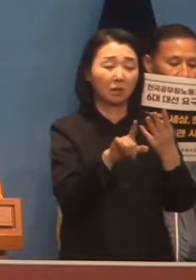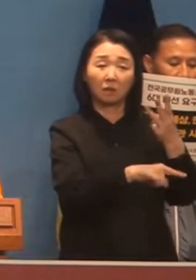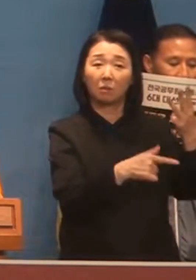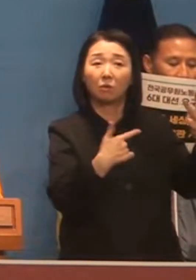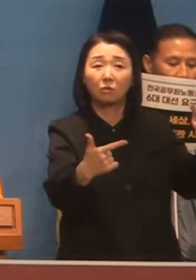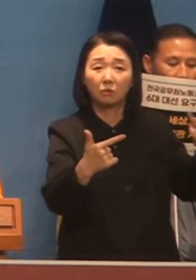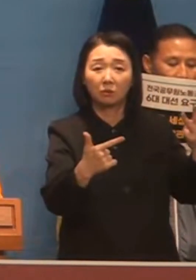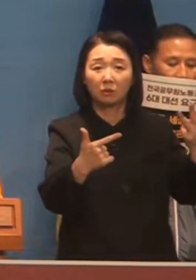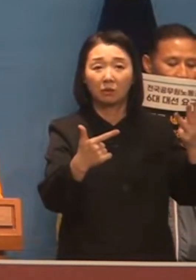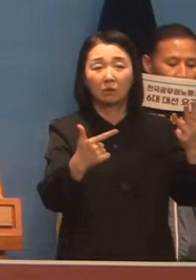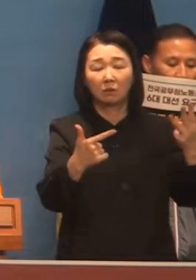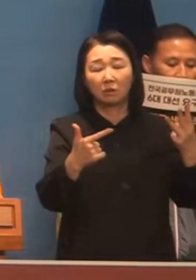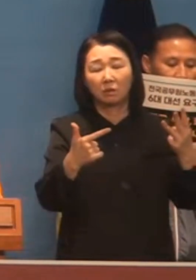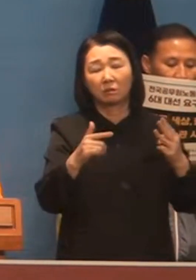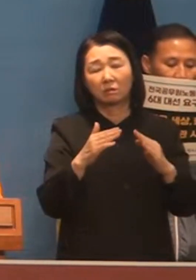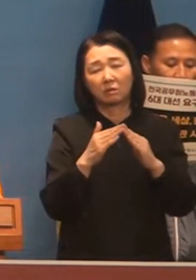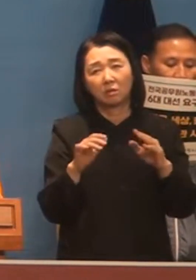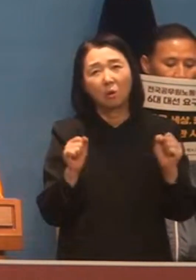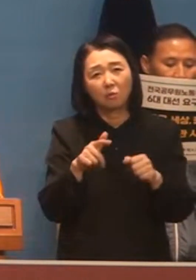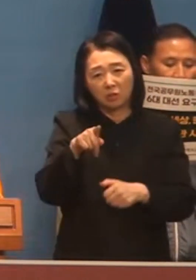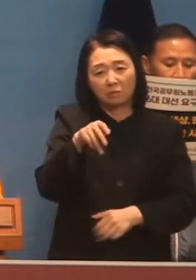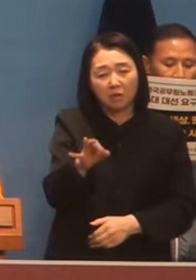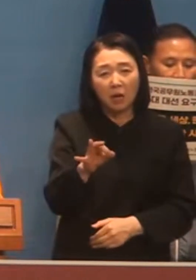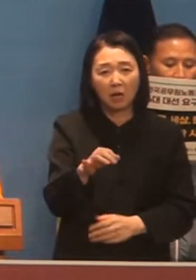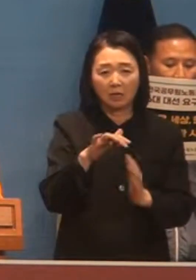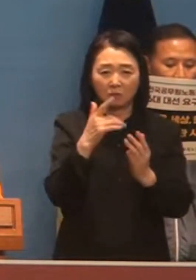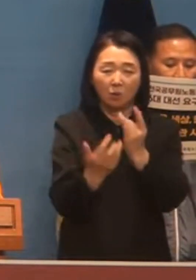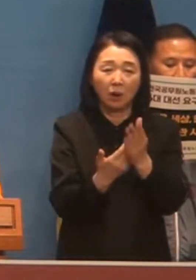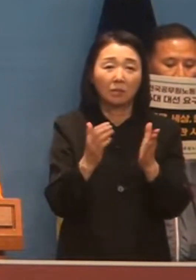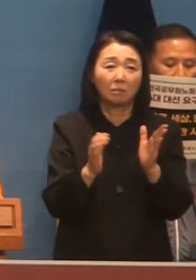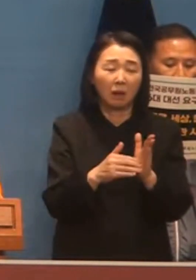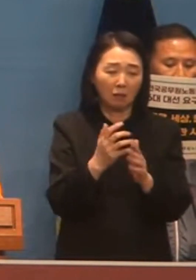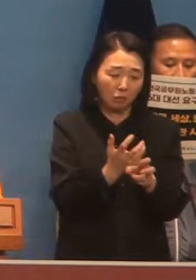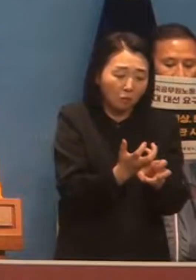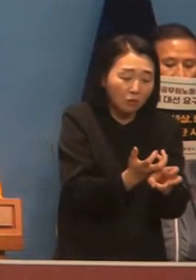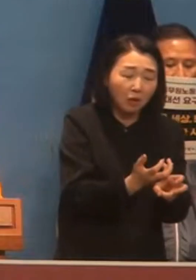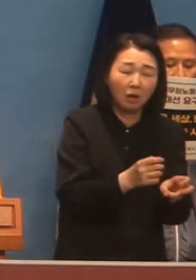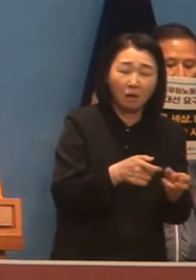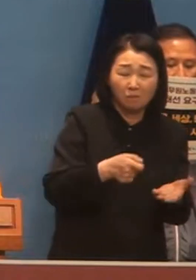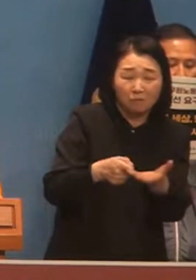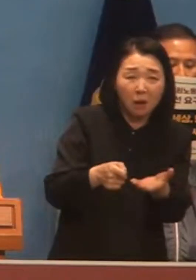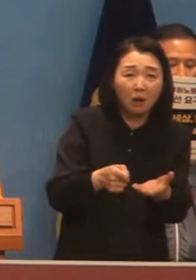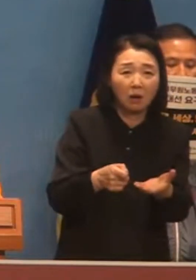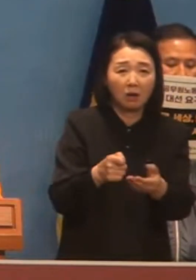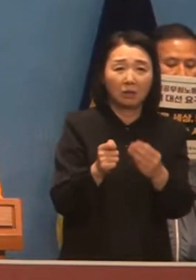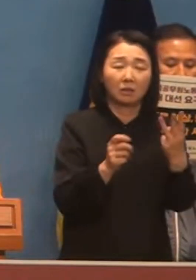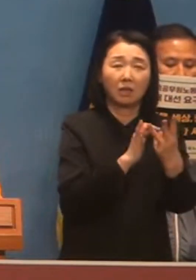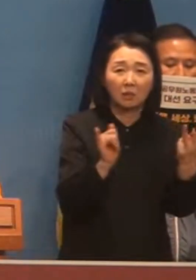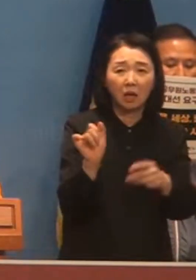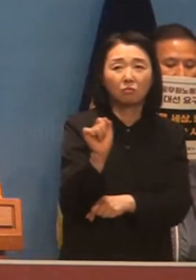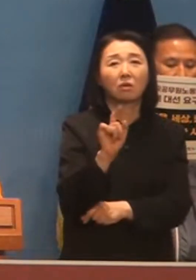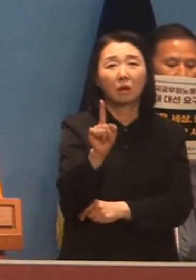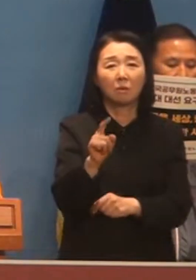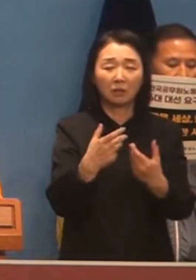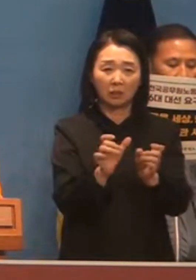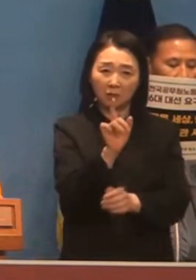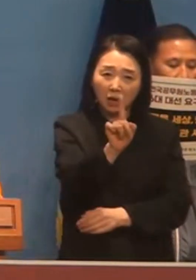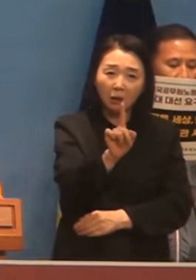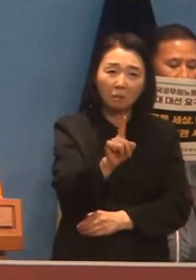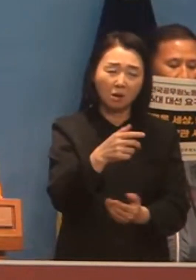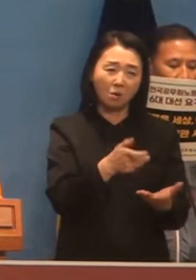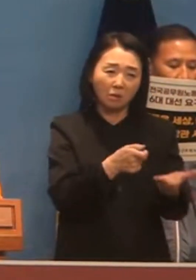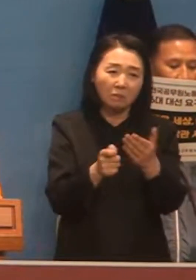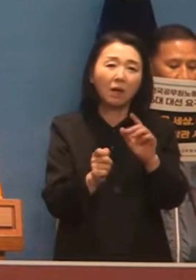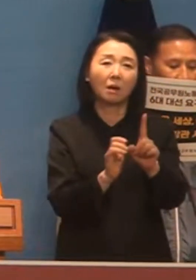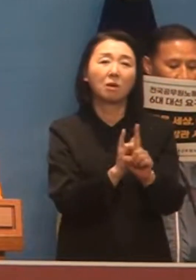6일 전북 김제 주택화재 현장에는 펌프차에 단 3명이 운전한 한 명과 팀장 1명, 화재